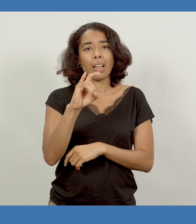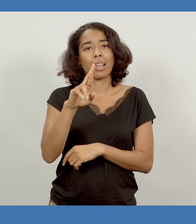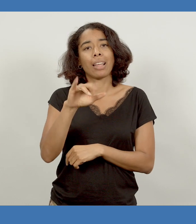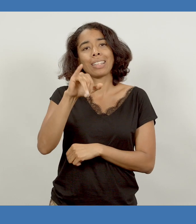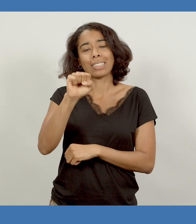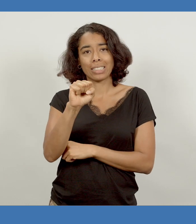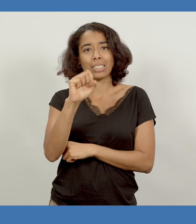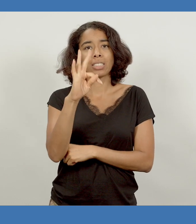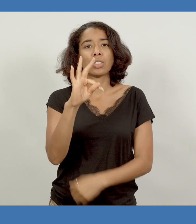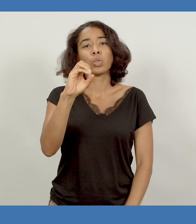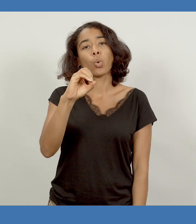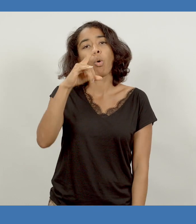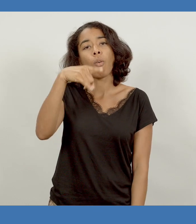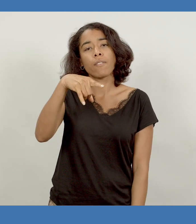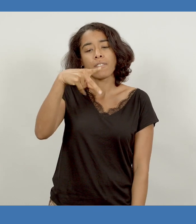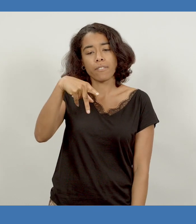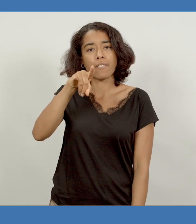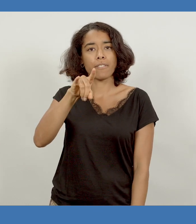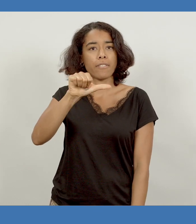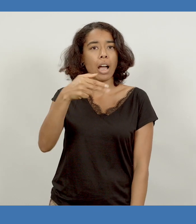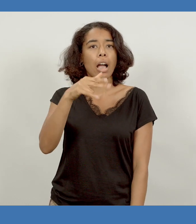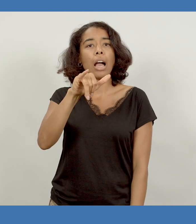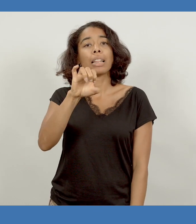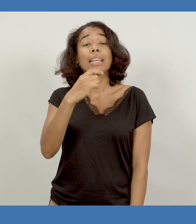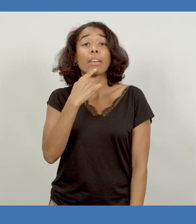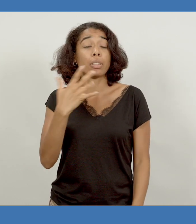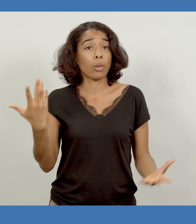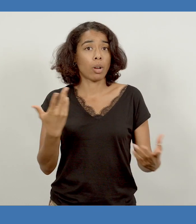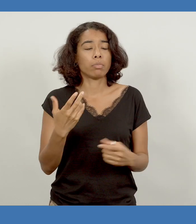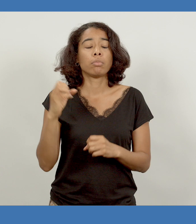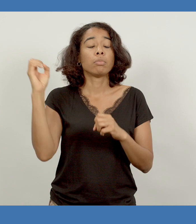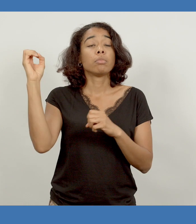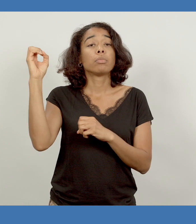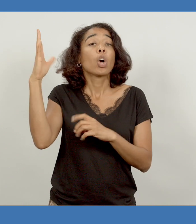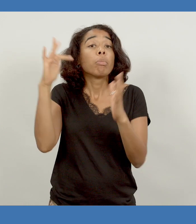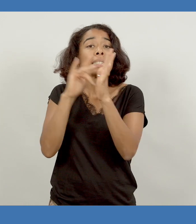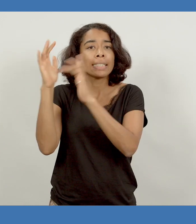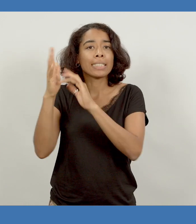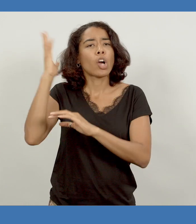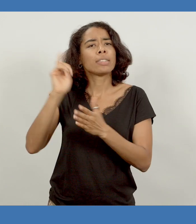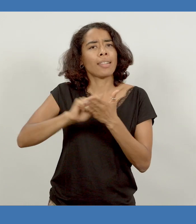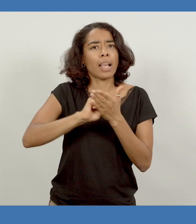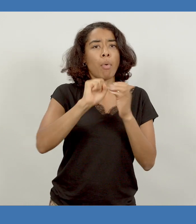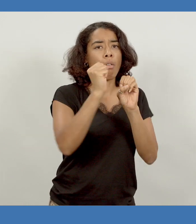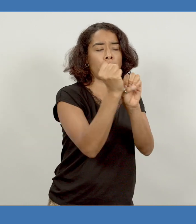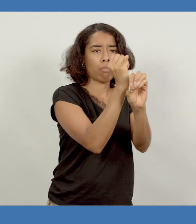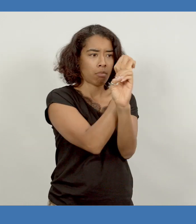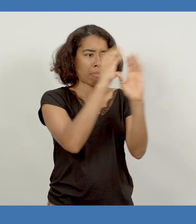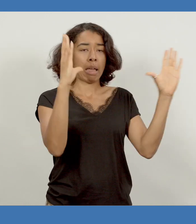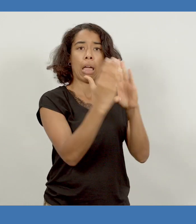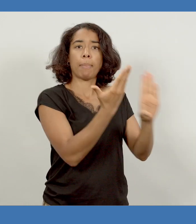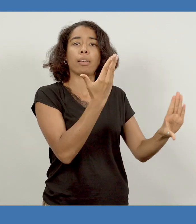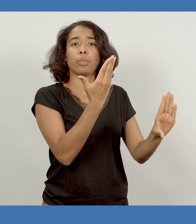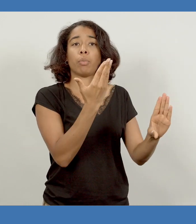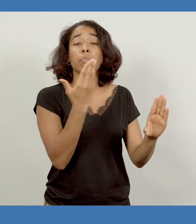Christophanie. Une Christophanie, c'est une apparition de Christ dans l'Ancien Testament. Un exemple, relisez chez